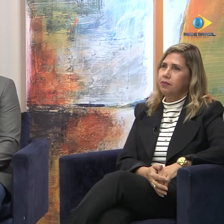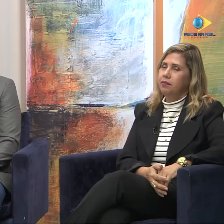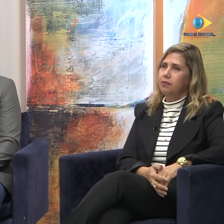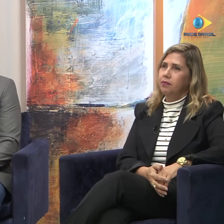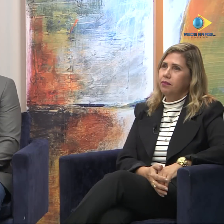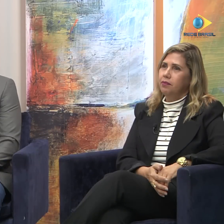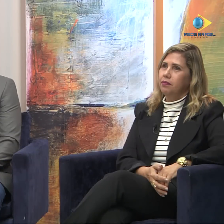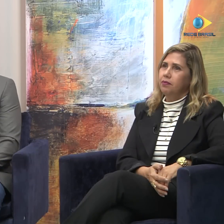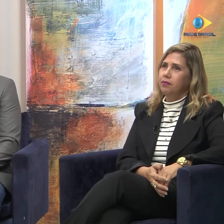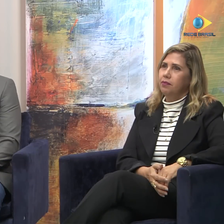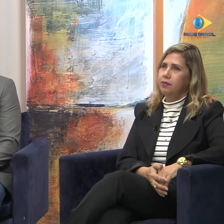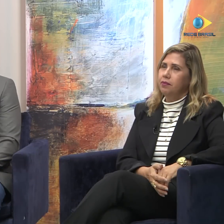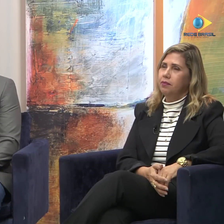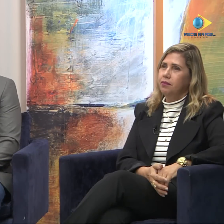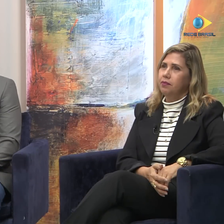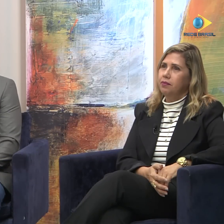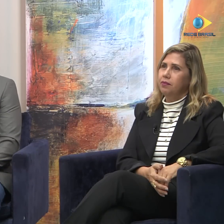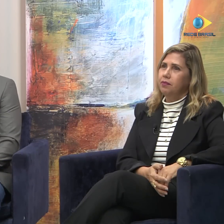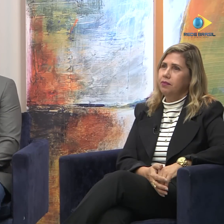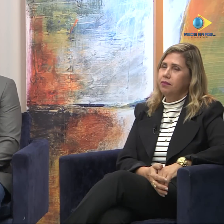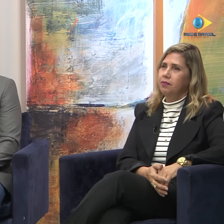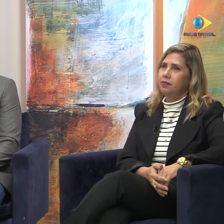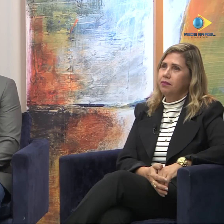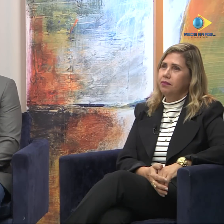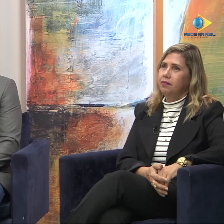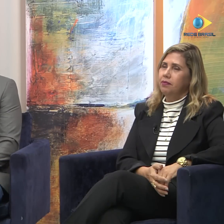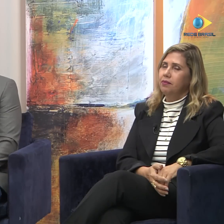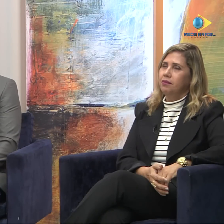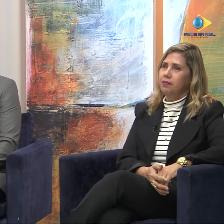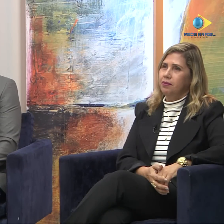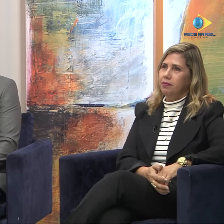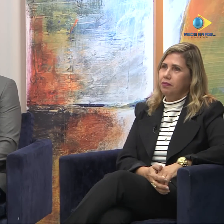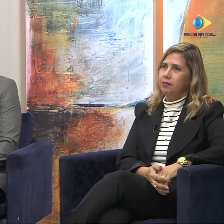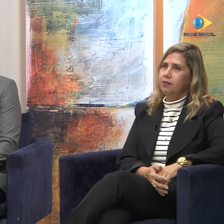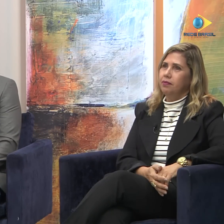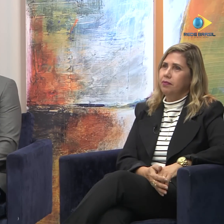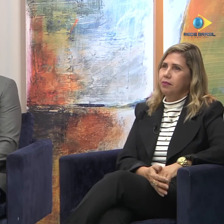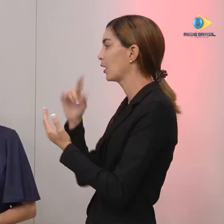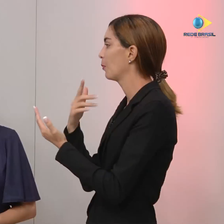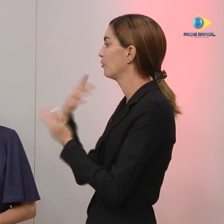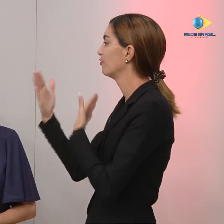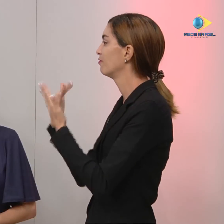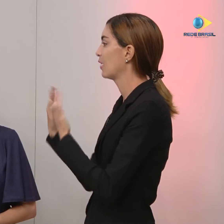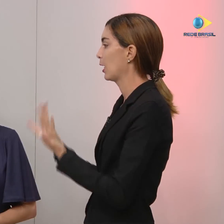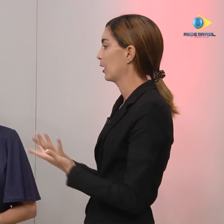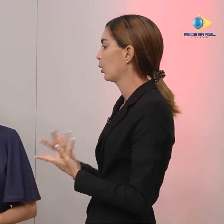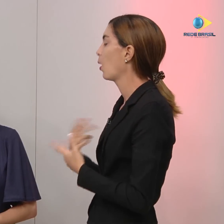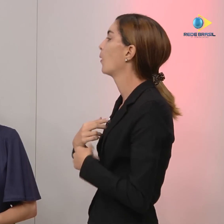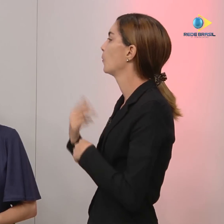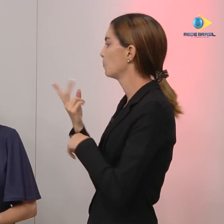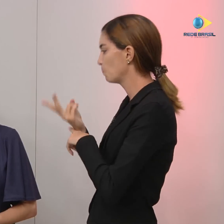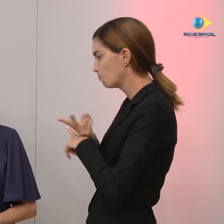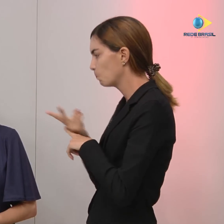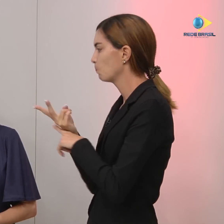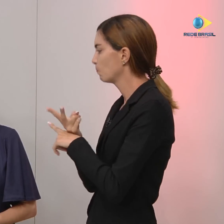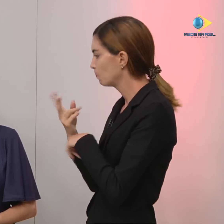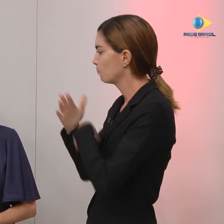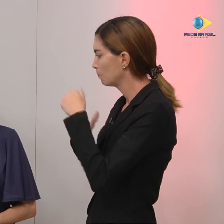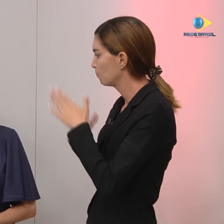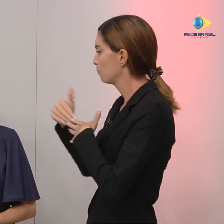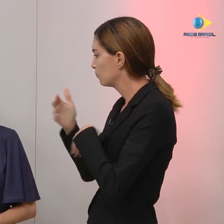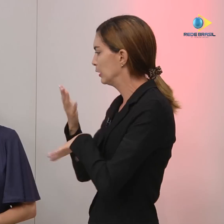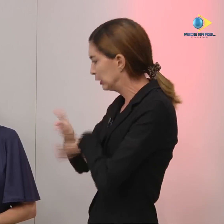um surdo, por exemplo, e sem saber se comunicar, ou seja, ele terminou se sentindo impotente e buscou a qualificação